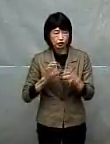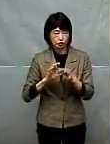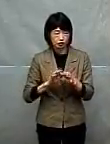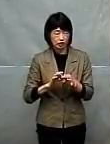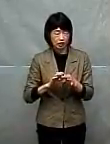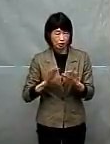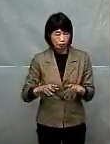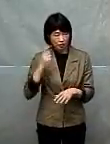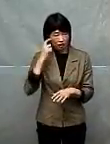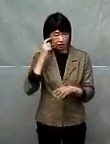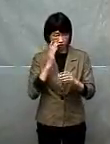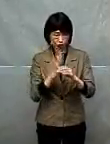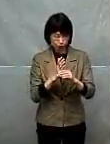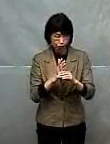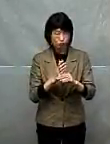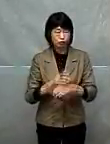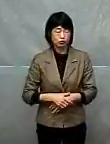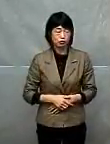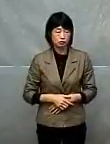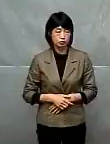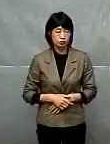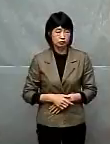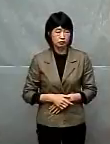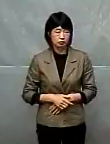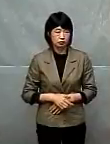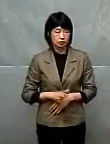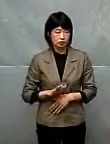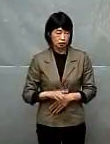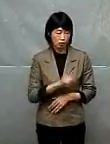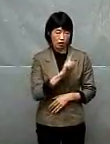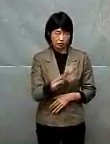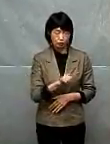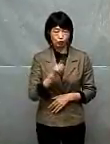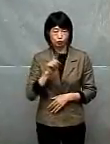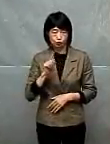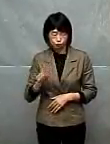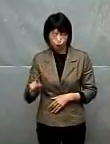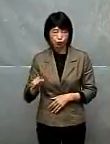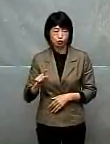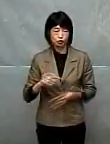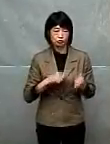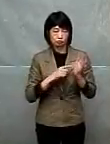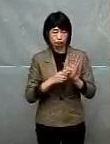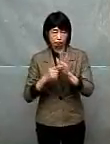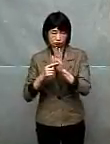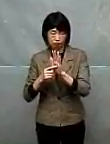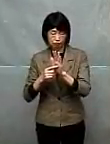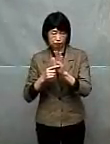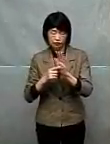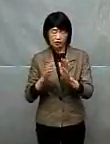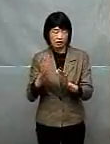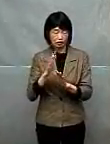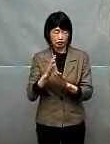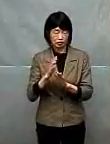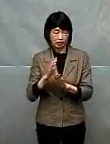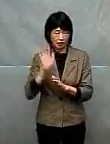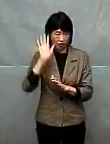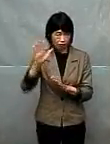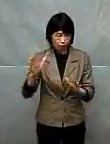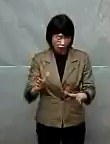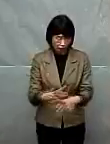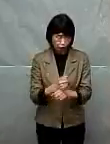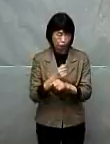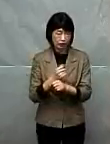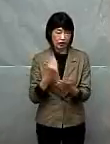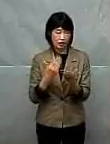、今一つずつこう出していくよりも一緒にこうお出しした方がい